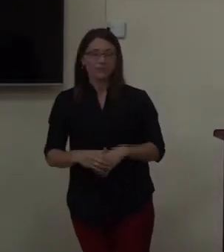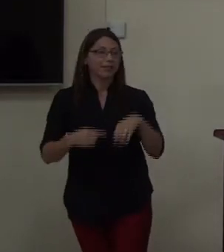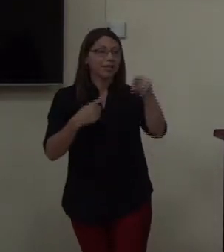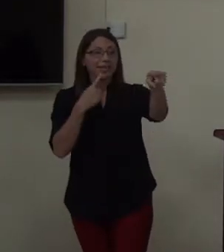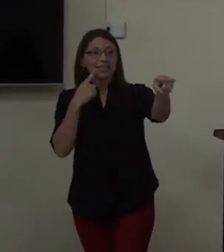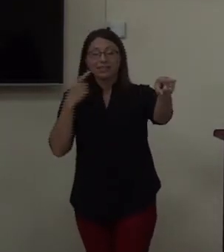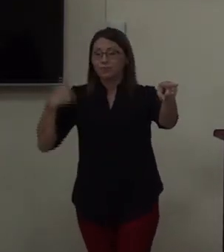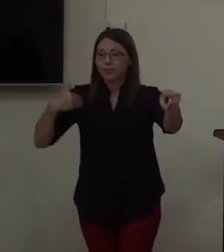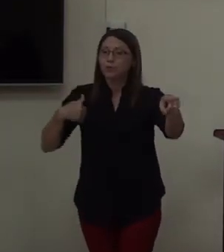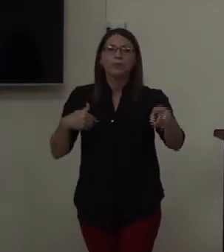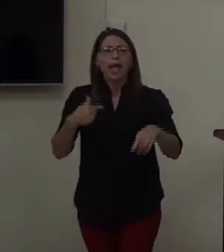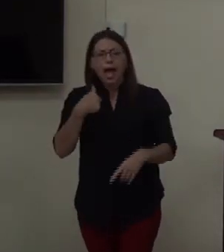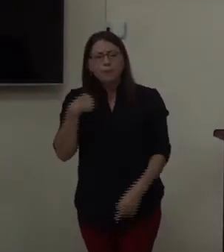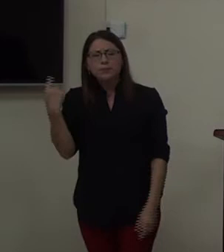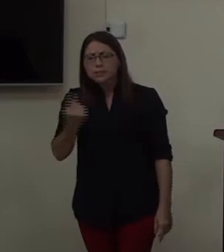eso,